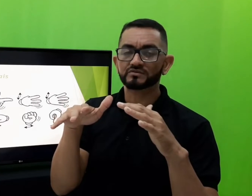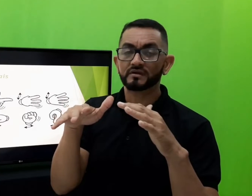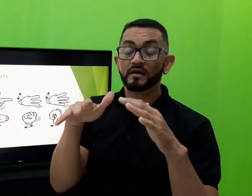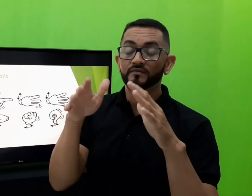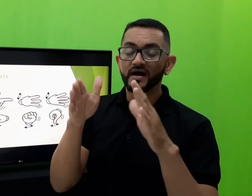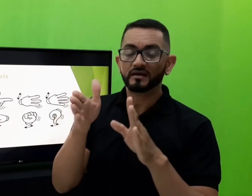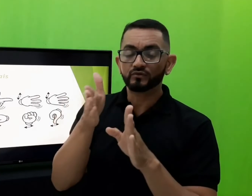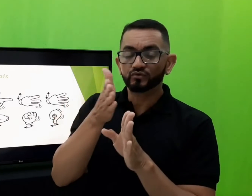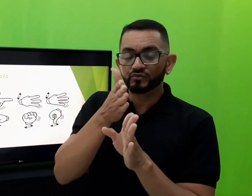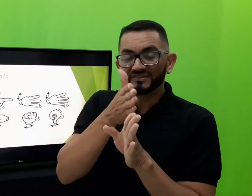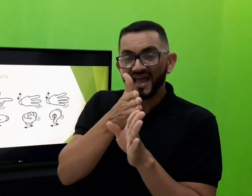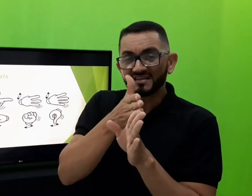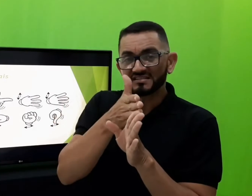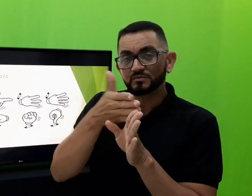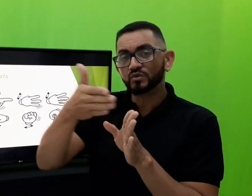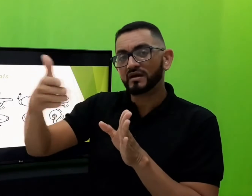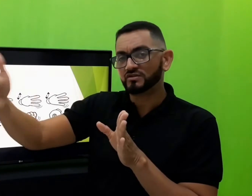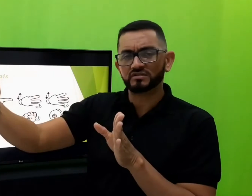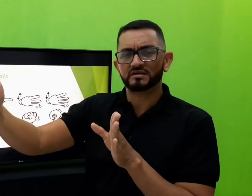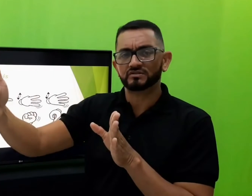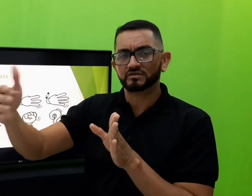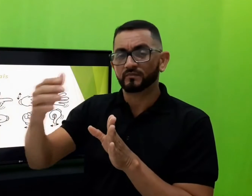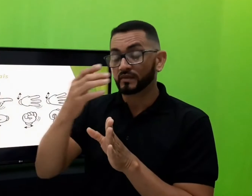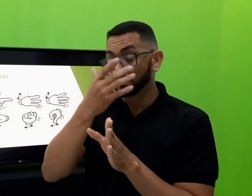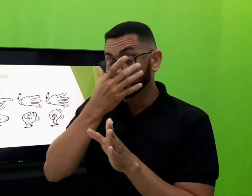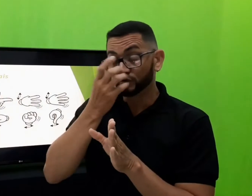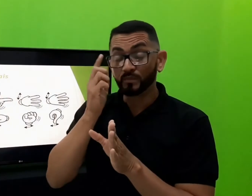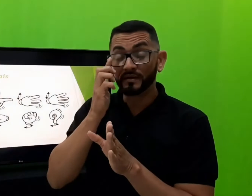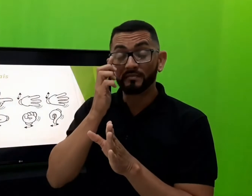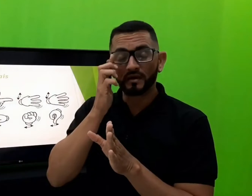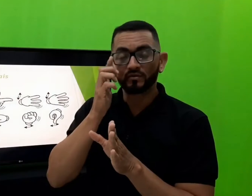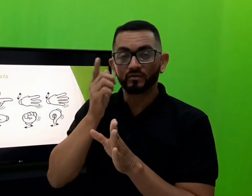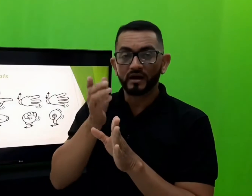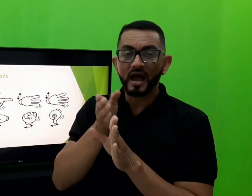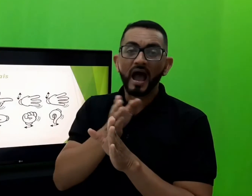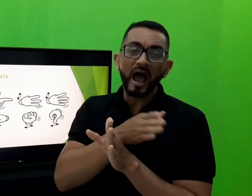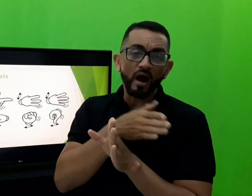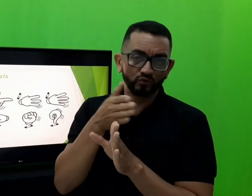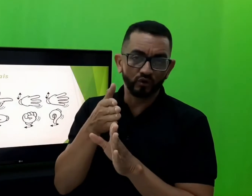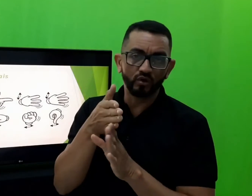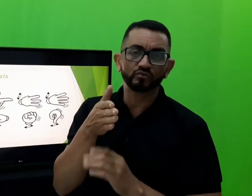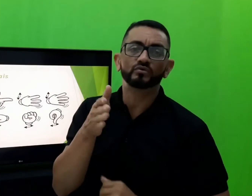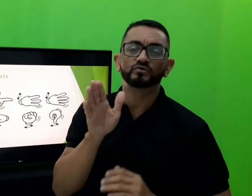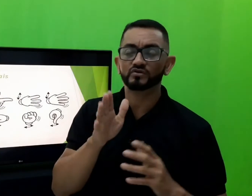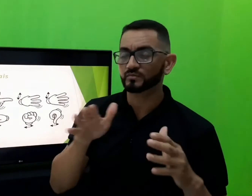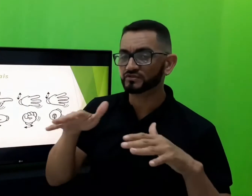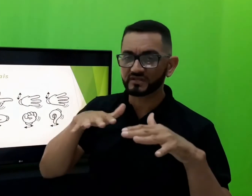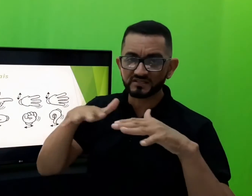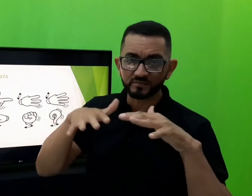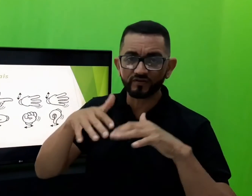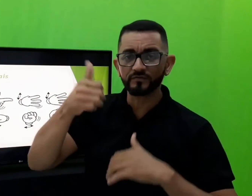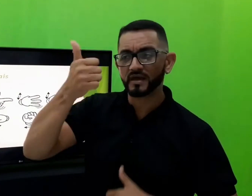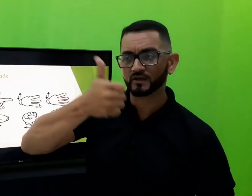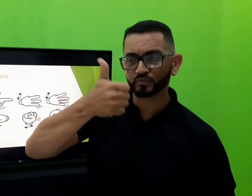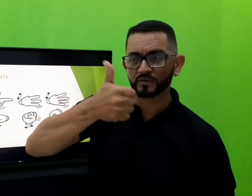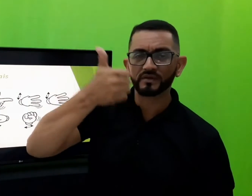estamos falando do 10º em diante. Do primeiro ao nono, nós vamos ter esse movimento.